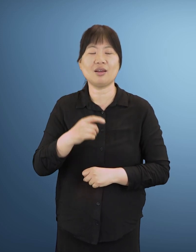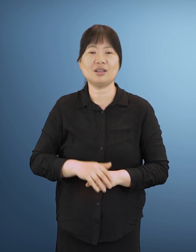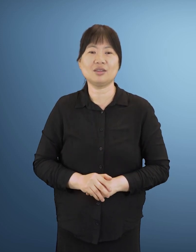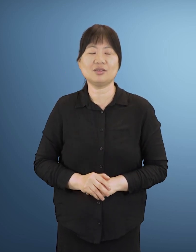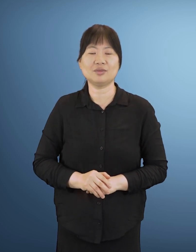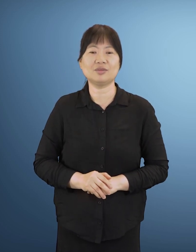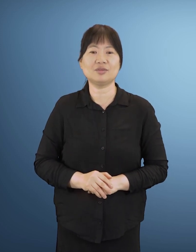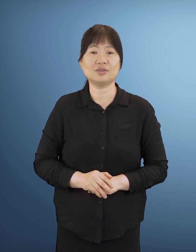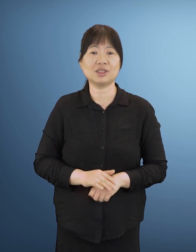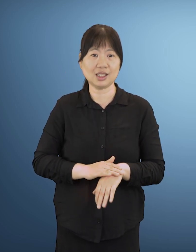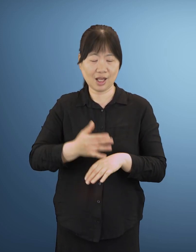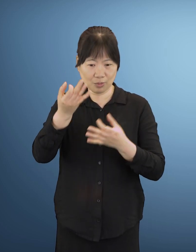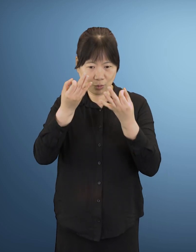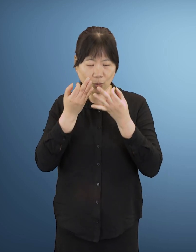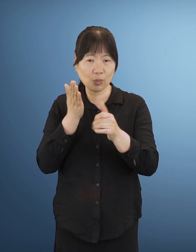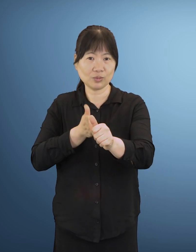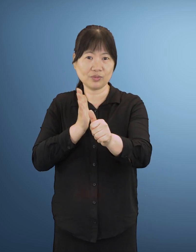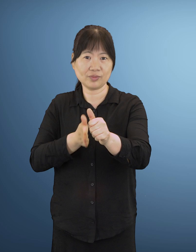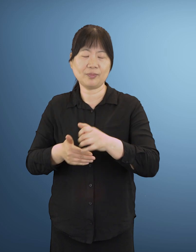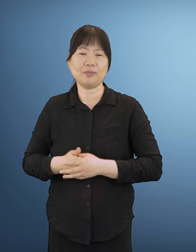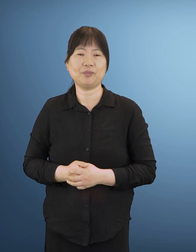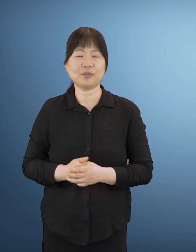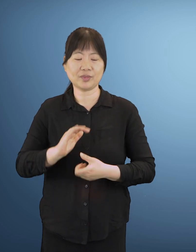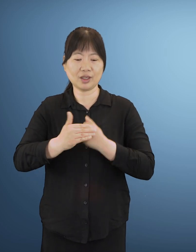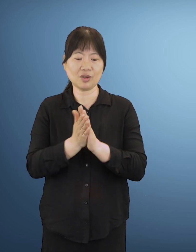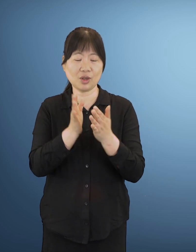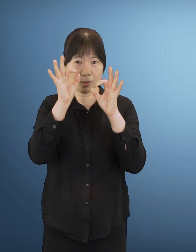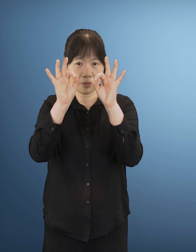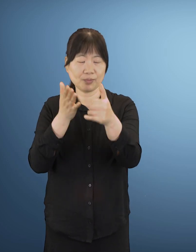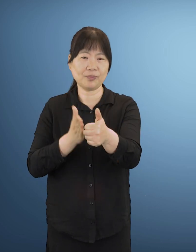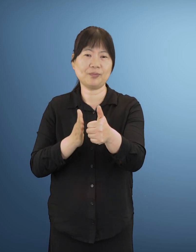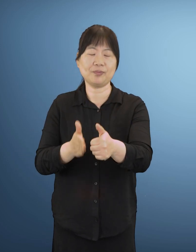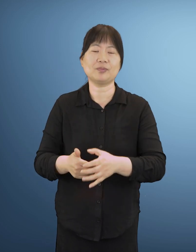이제 그 이유를 좀 보십시다. 자, 성경을 보세요.